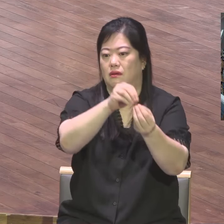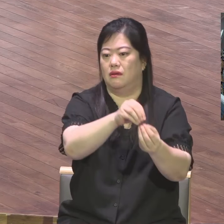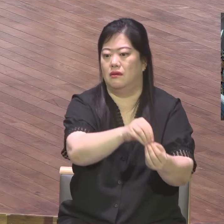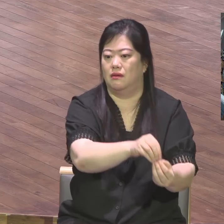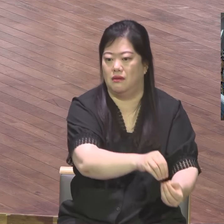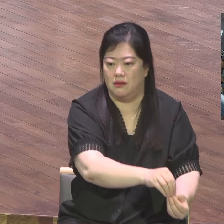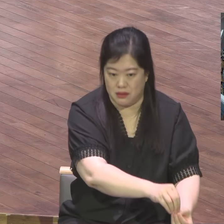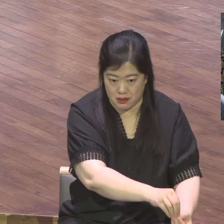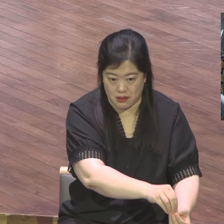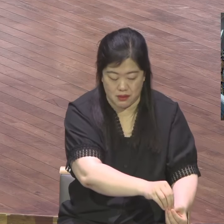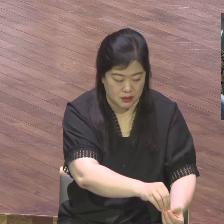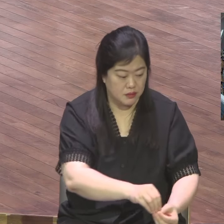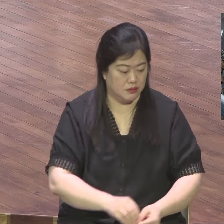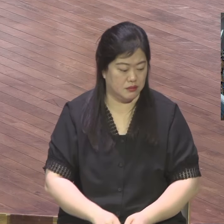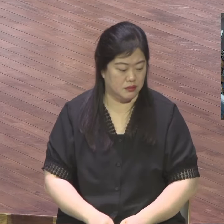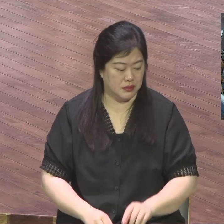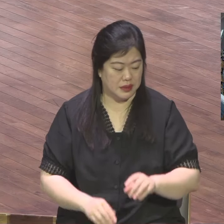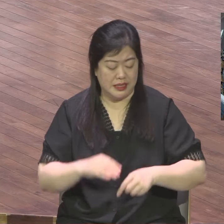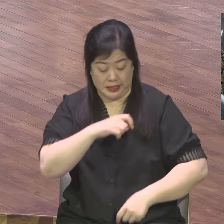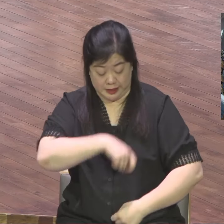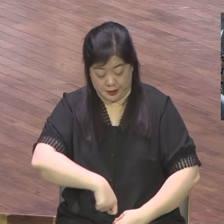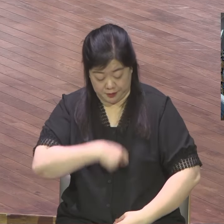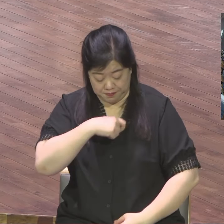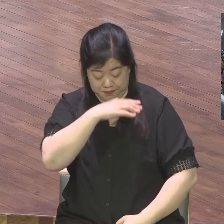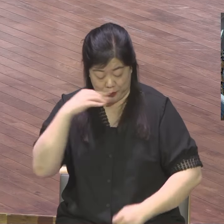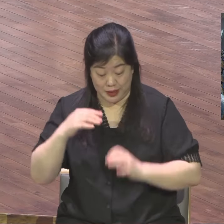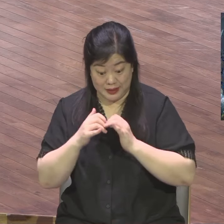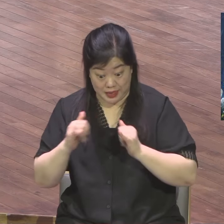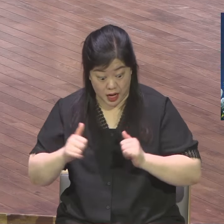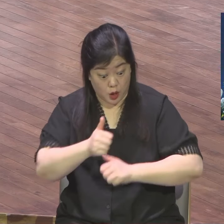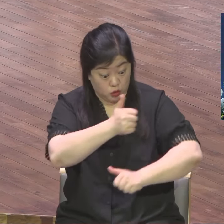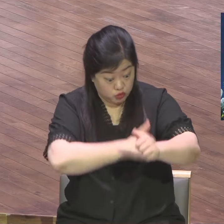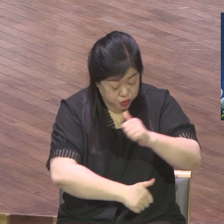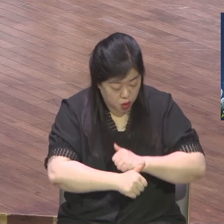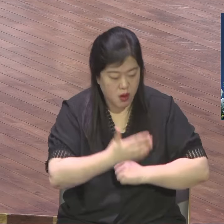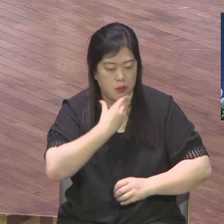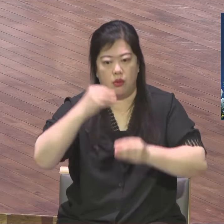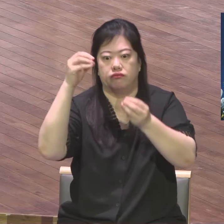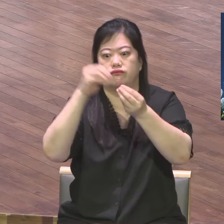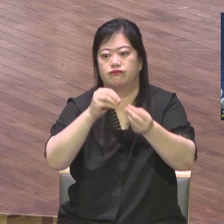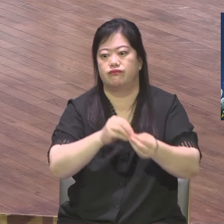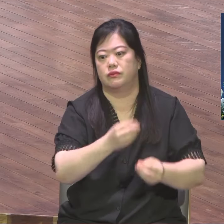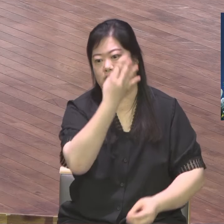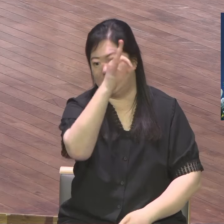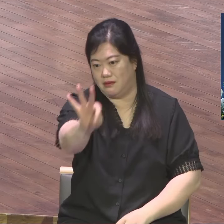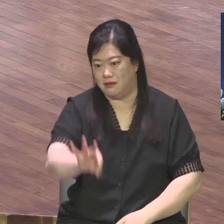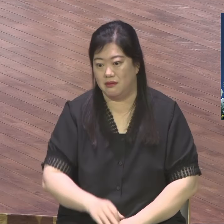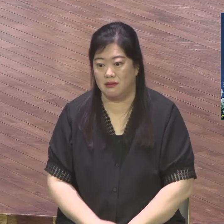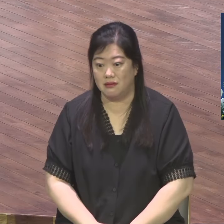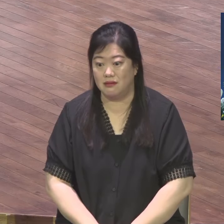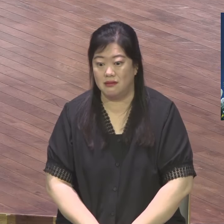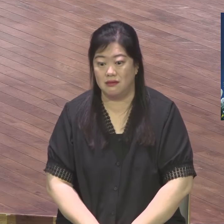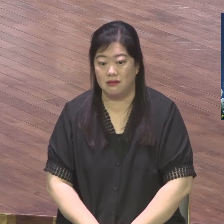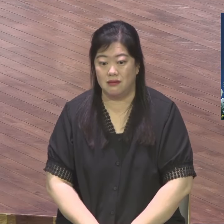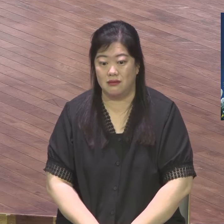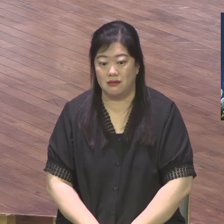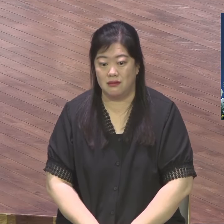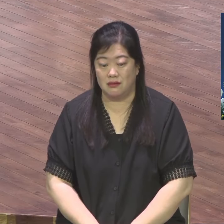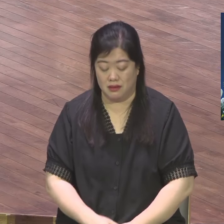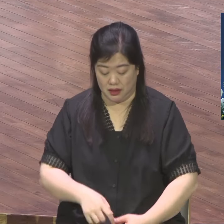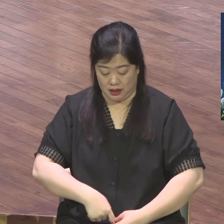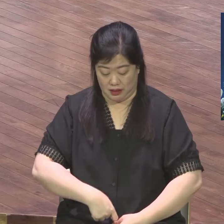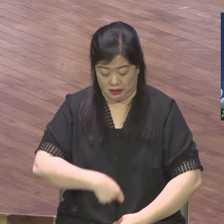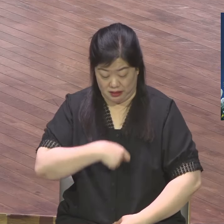후손에게 복이 있으려다. 정직한 자의 후손에게 복이 있다 그랬어. 정직한 자. 정직하지